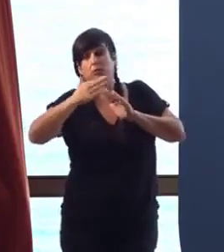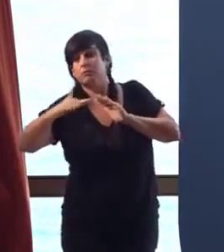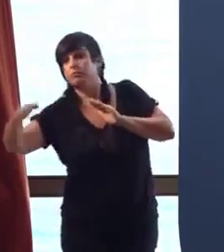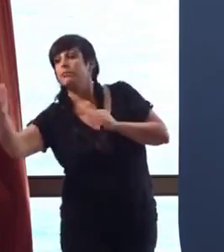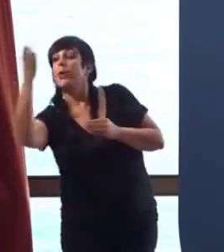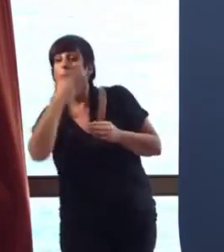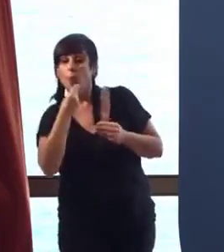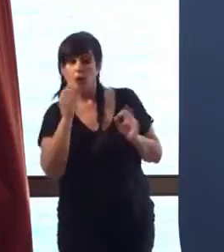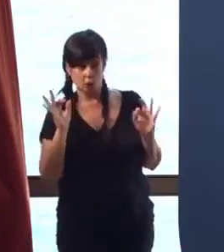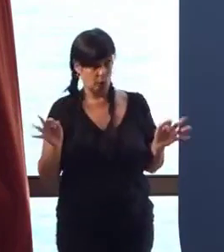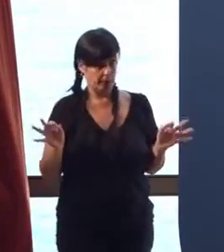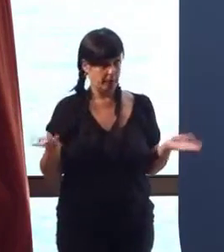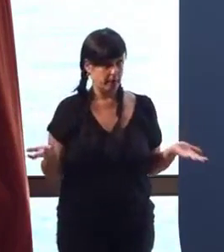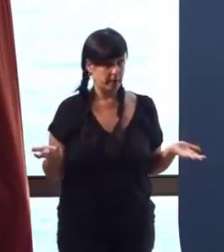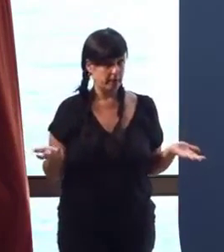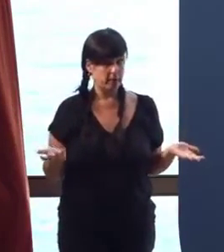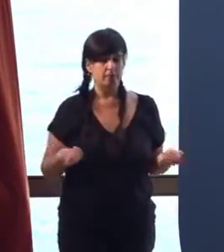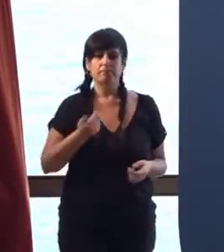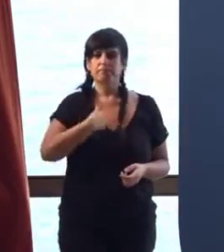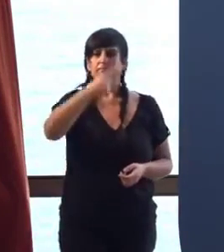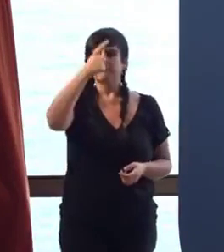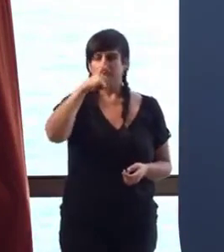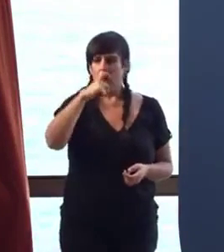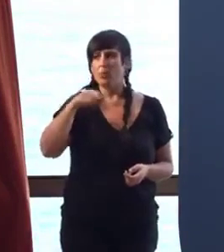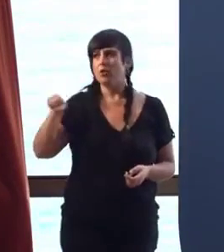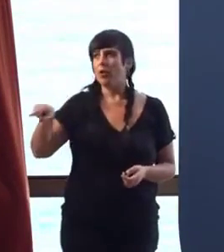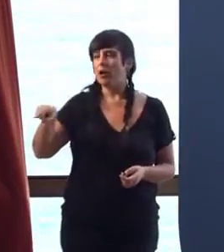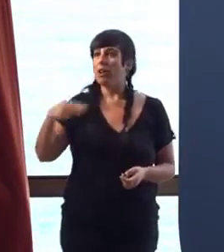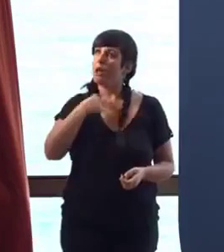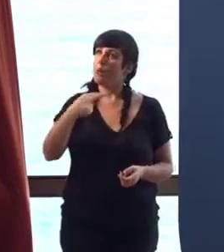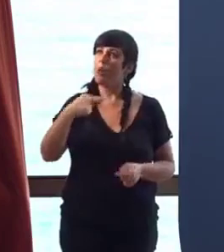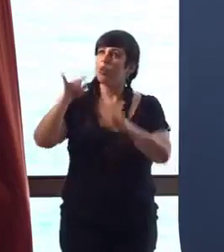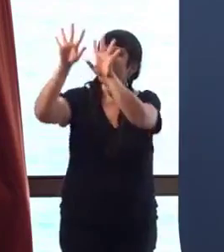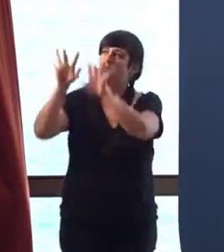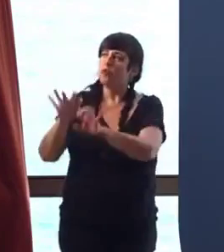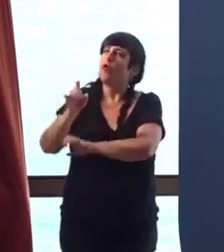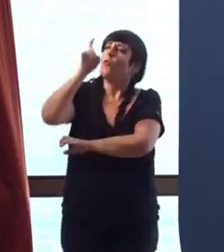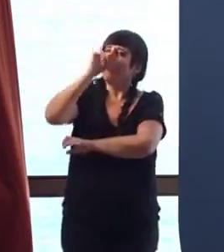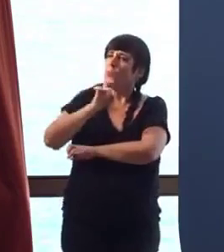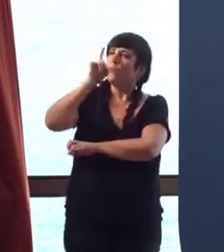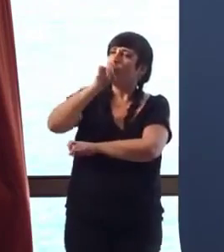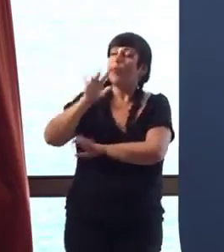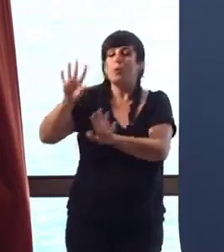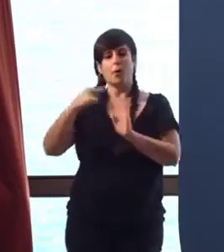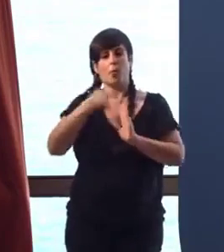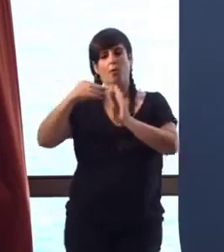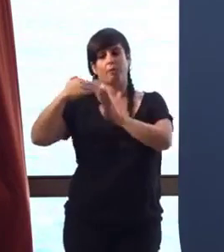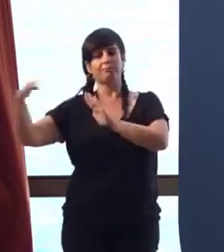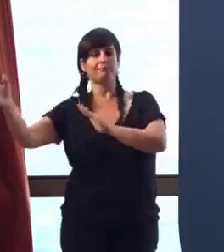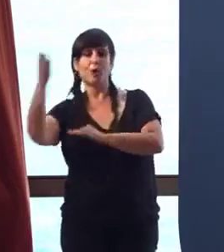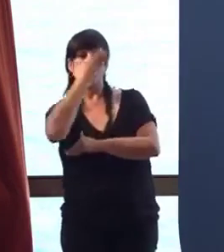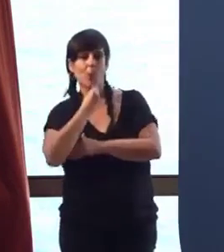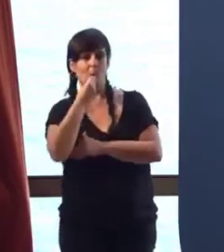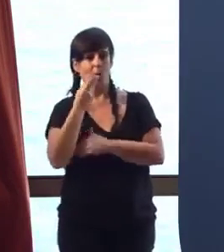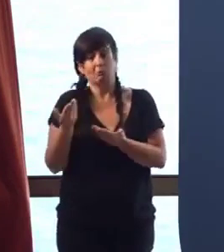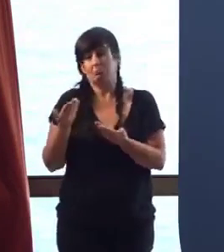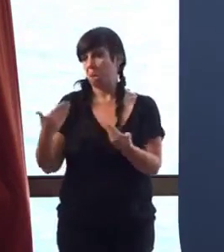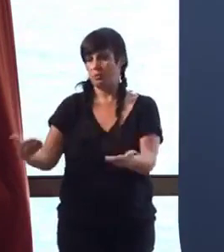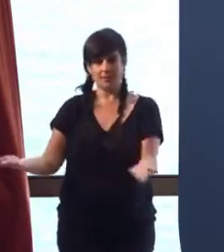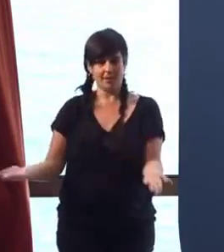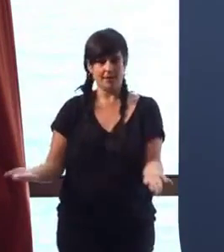mismo decir que recordabas nieve, mucha nieve, con buen tono, que con mal tono. No es lo mismo que desaucen una